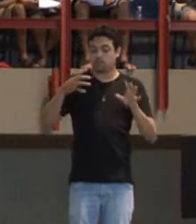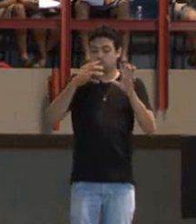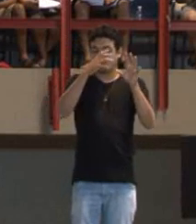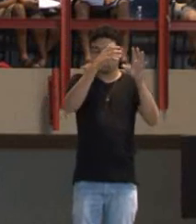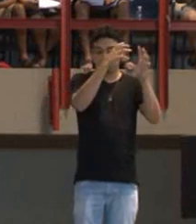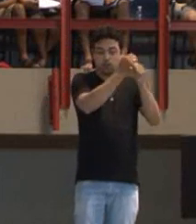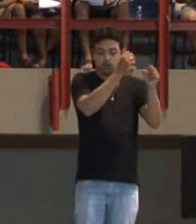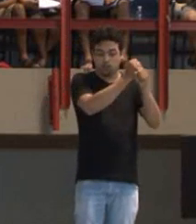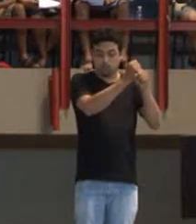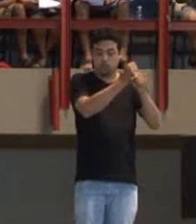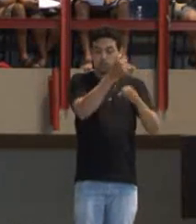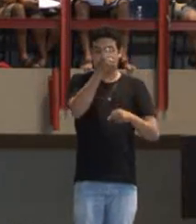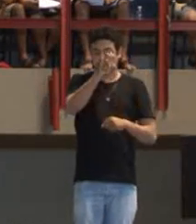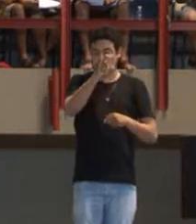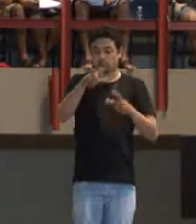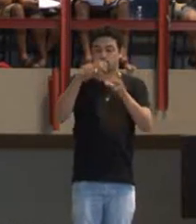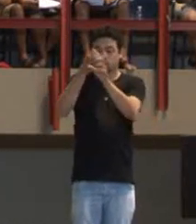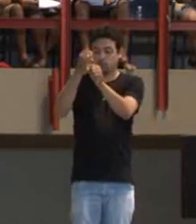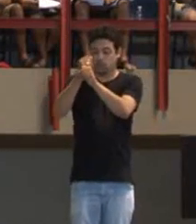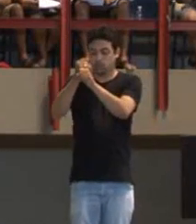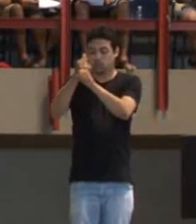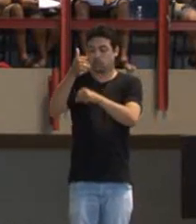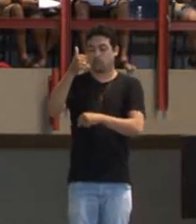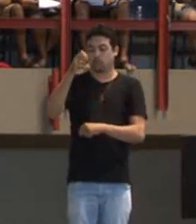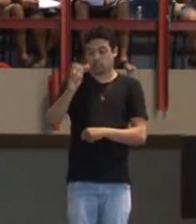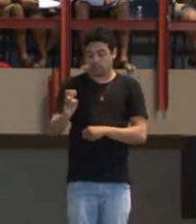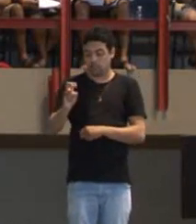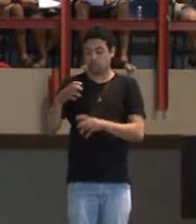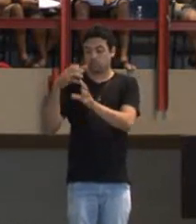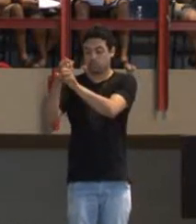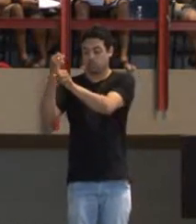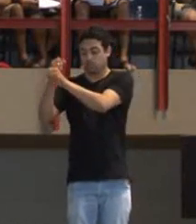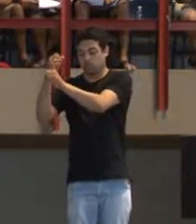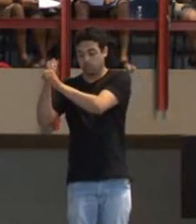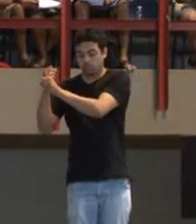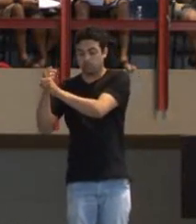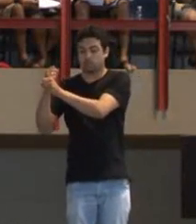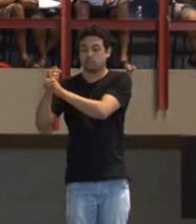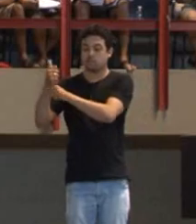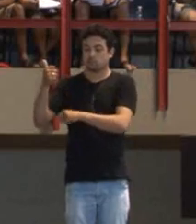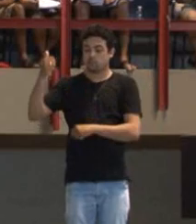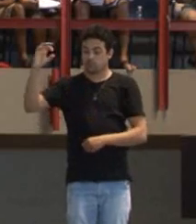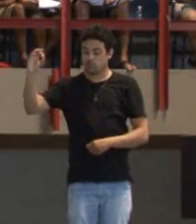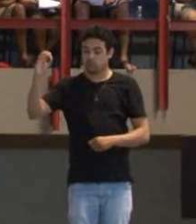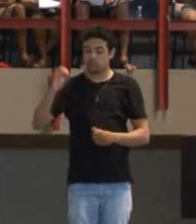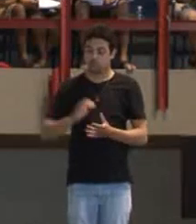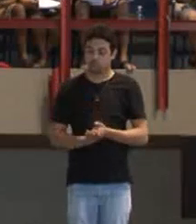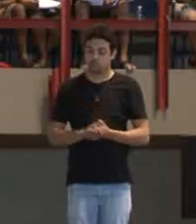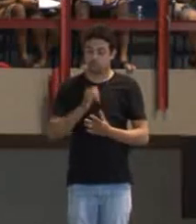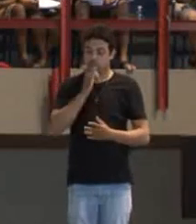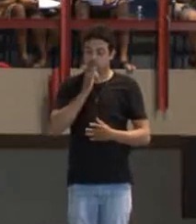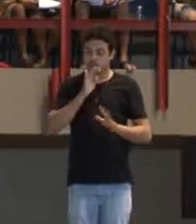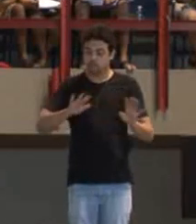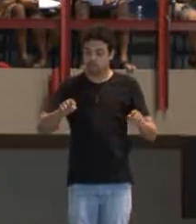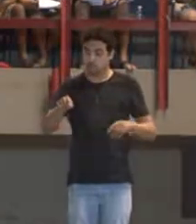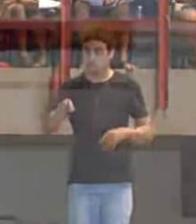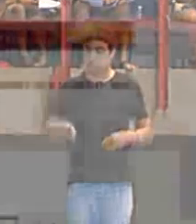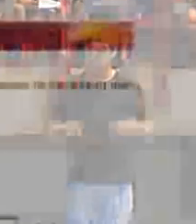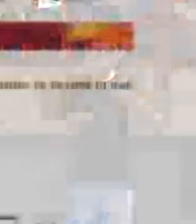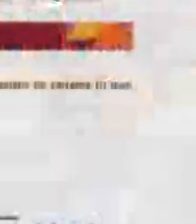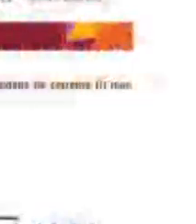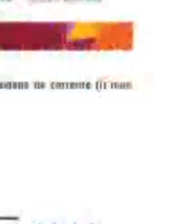com a corrente de 15, depois um cálculo com a corrente de 5, depois um cálculo com a corrente de 10. Tipo assim, ó.